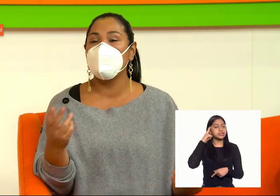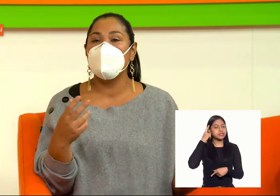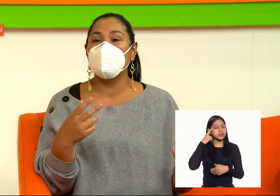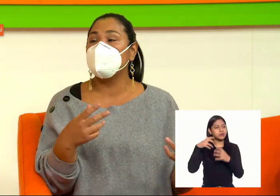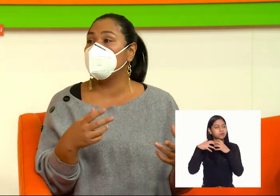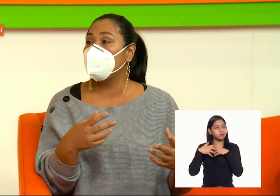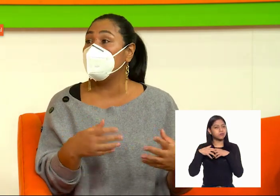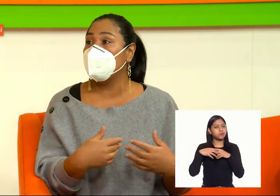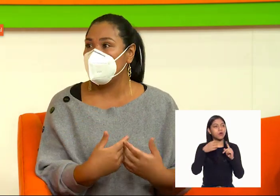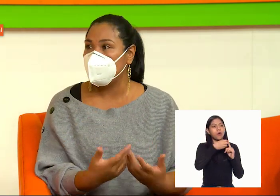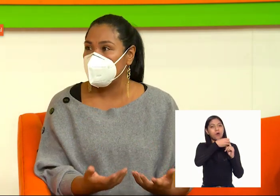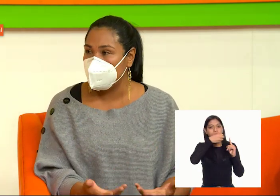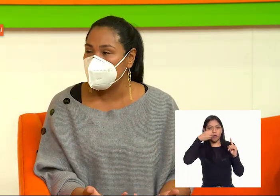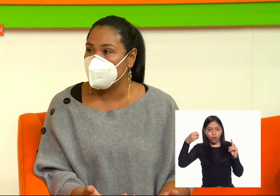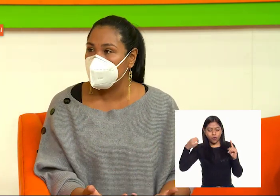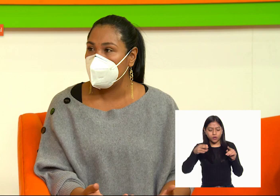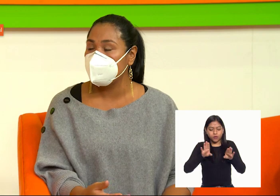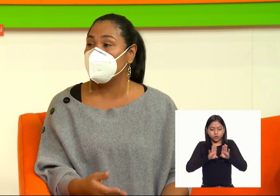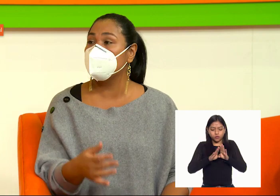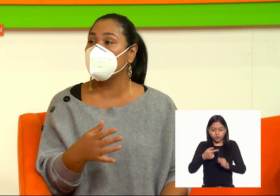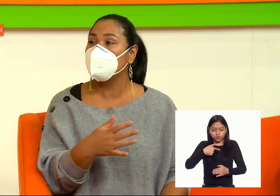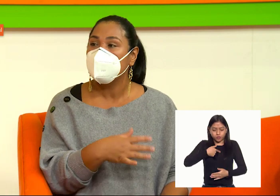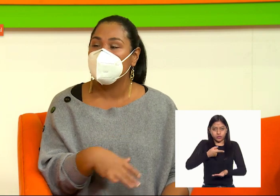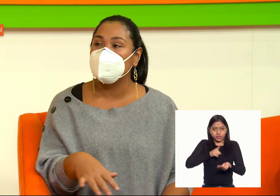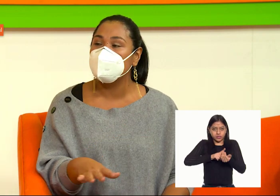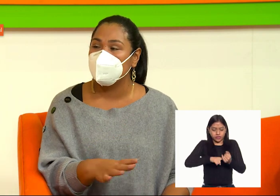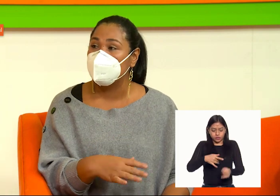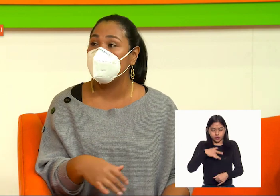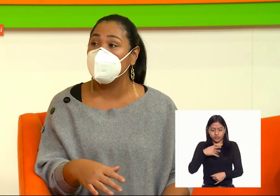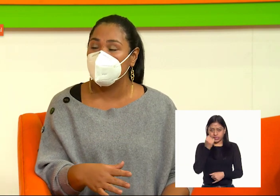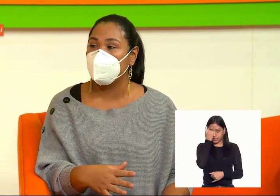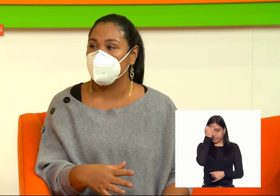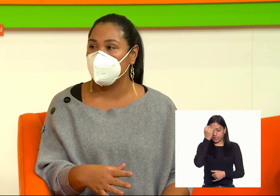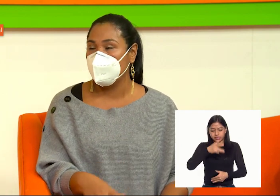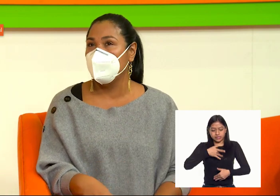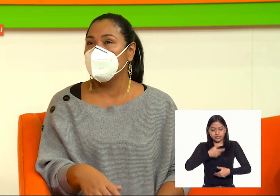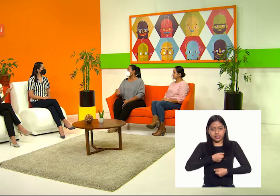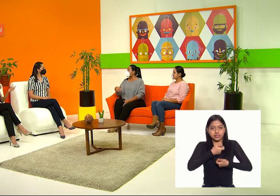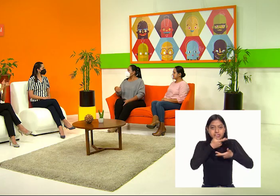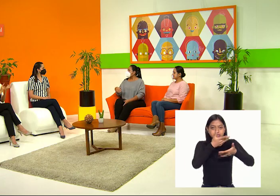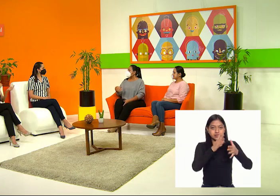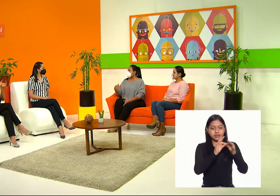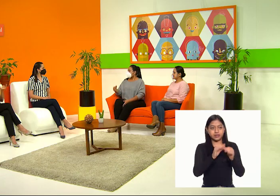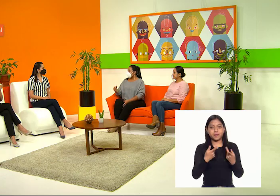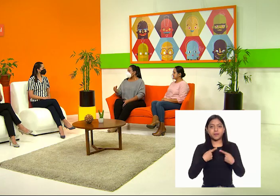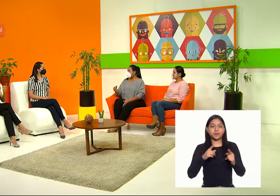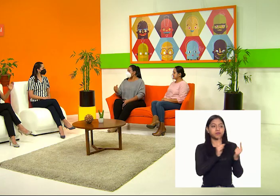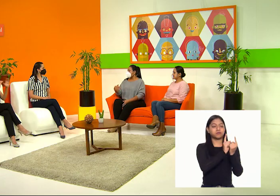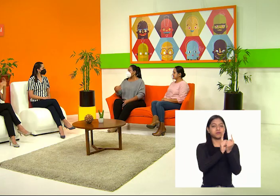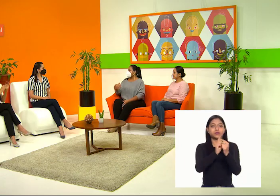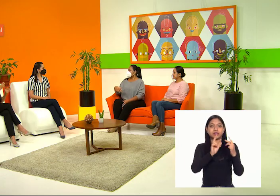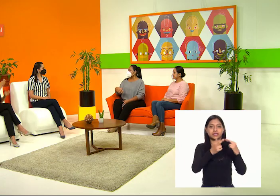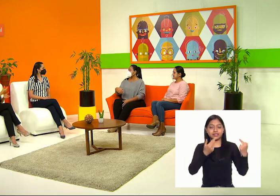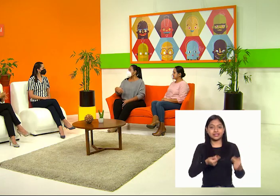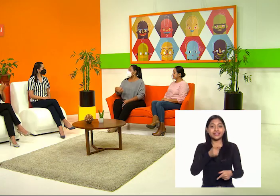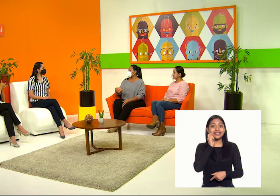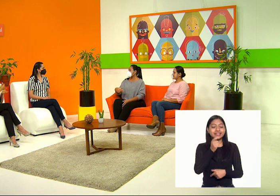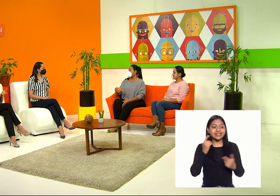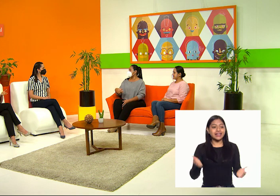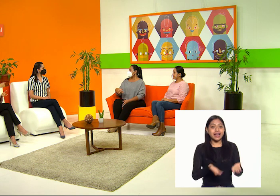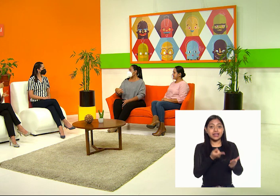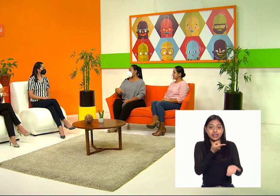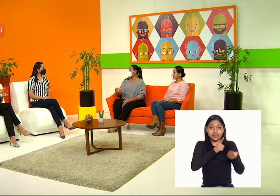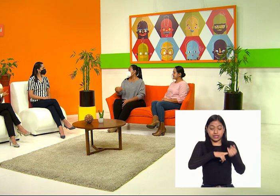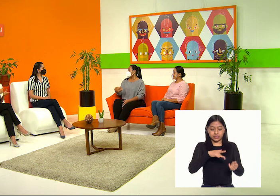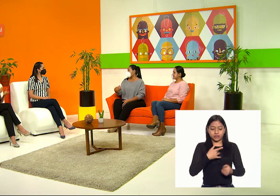pensamiento, les ayuda a expresar sus ideas y les ayuda a establecer vínculos. Se trata de optimizar su capacidad de